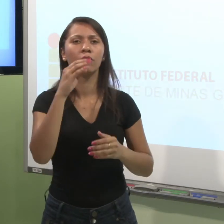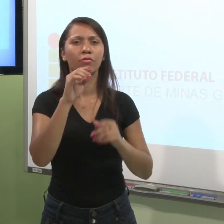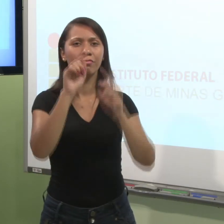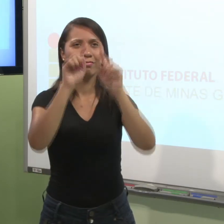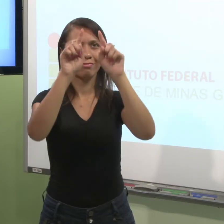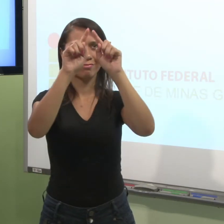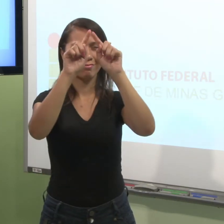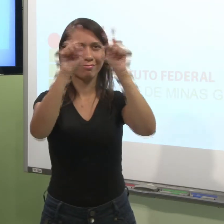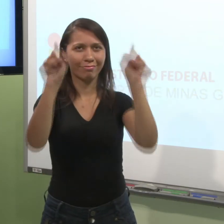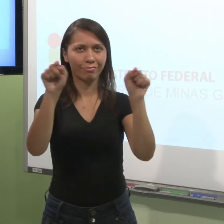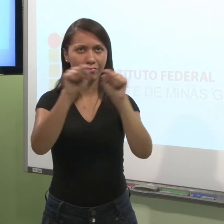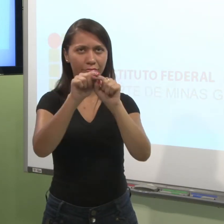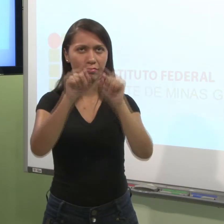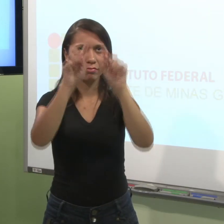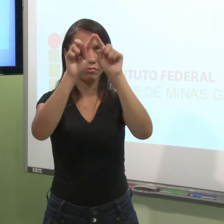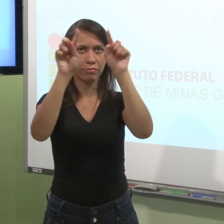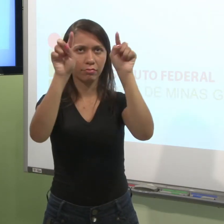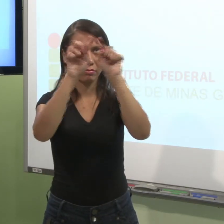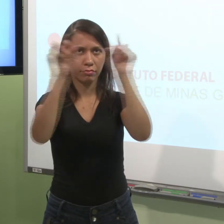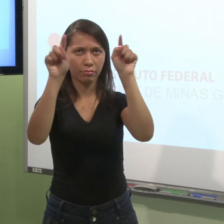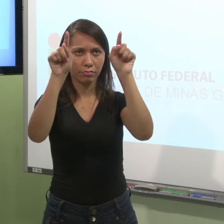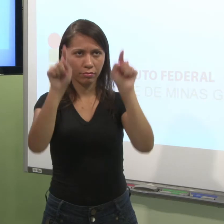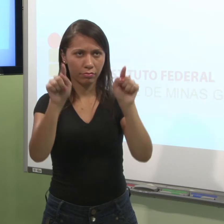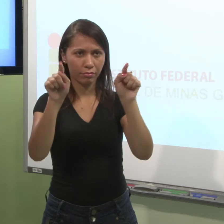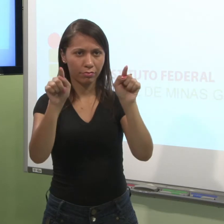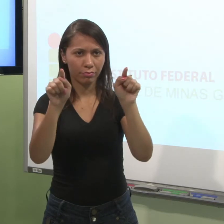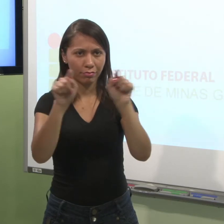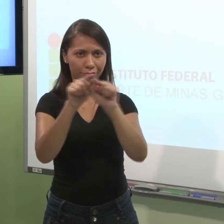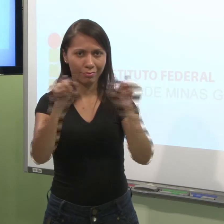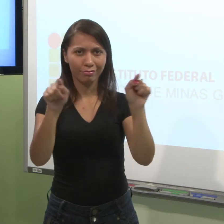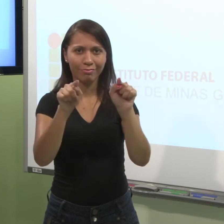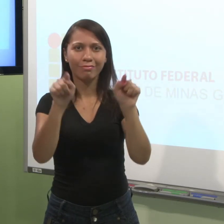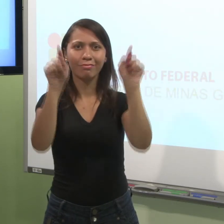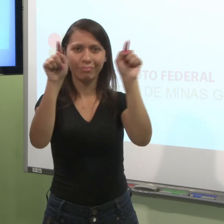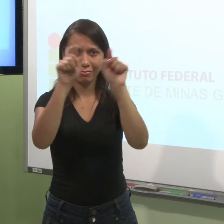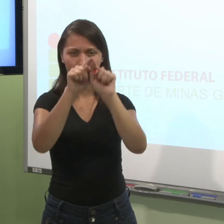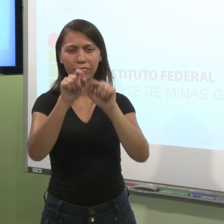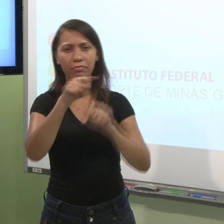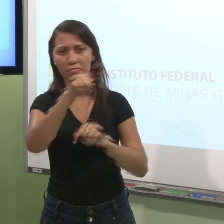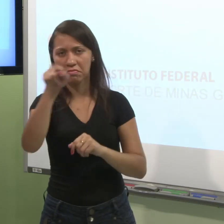nas laterais, acima e abaixo, além de escolher o estilo e a cor da borda.